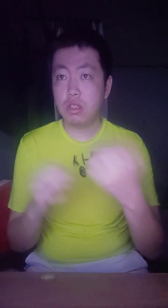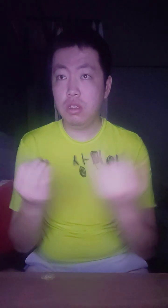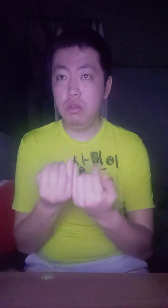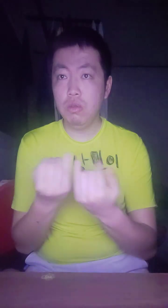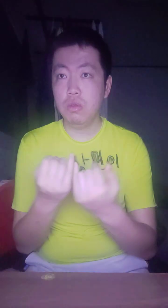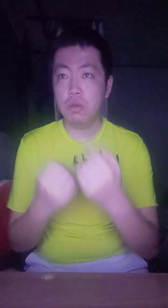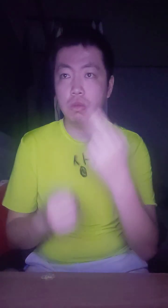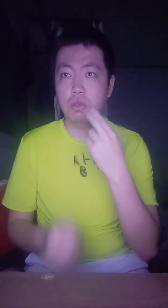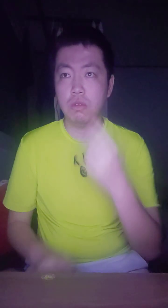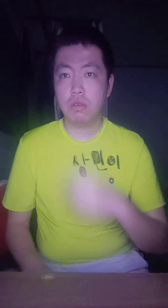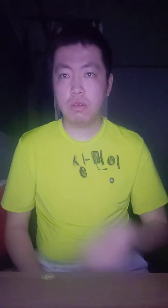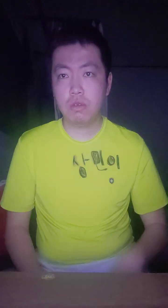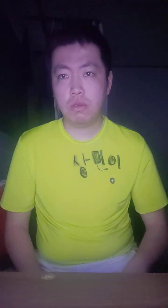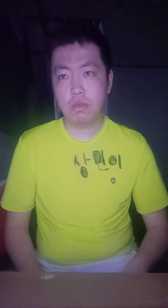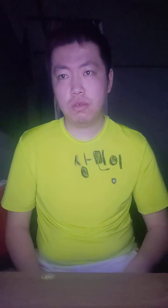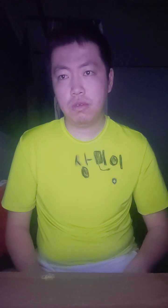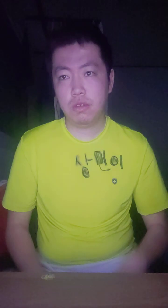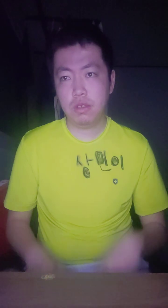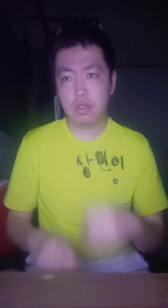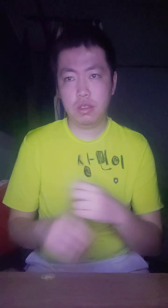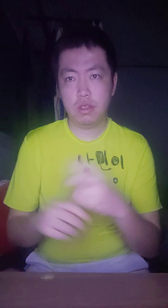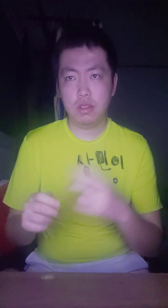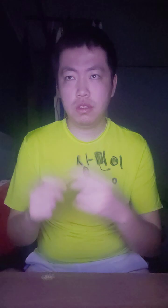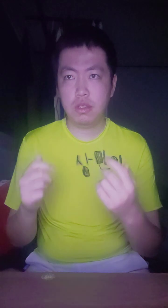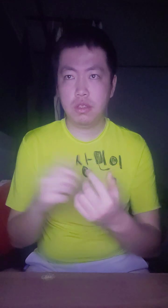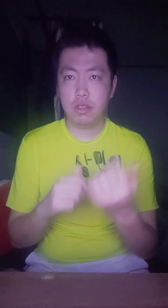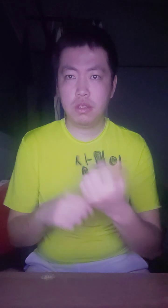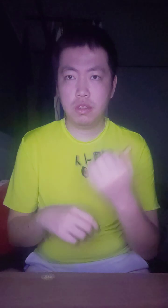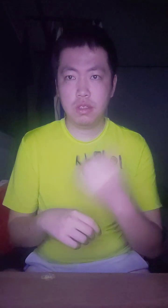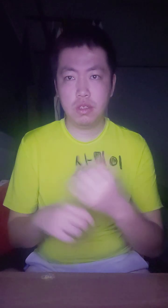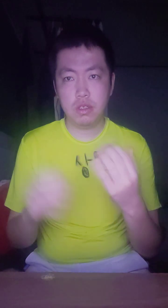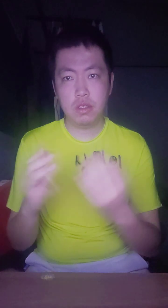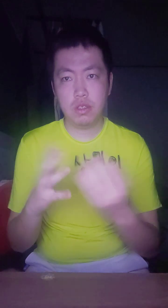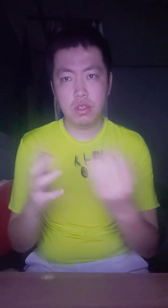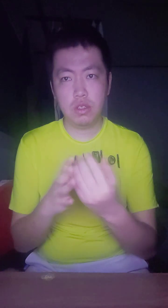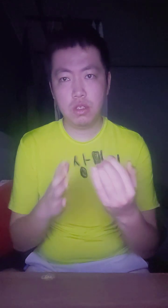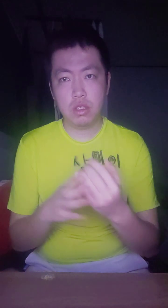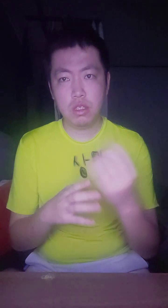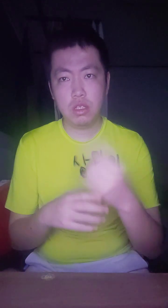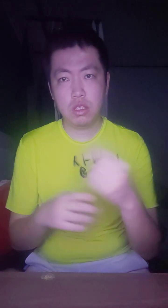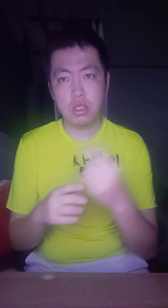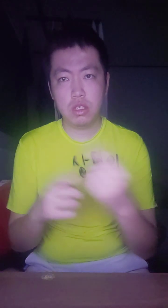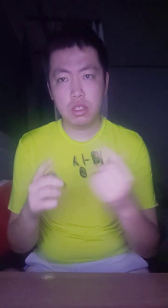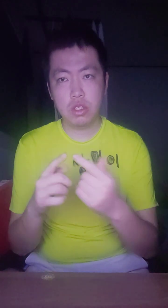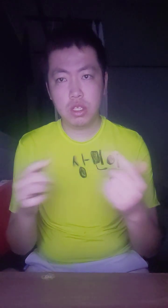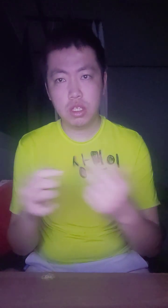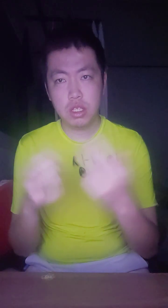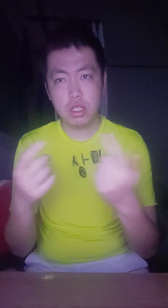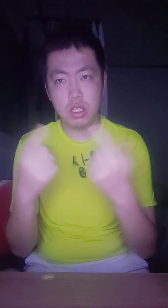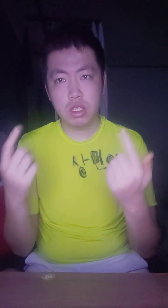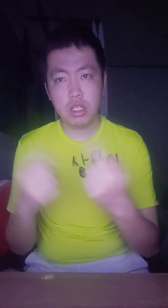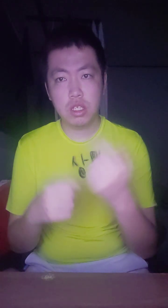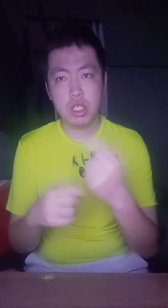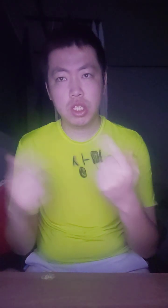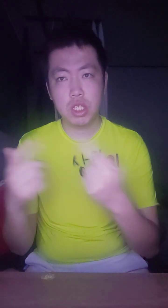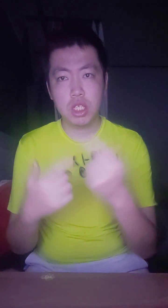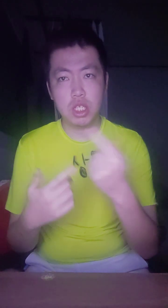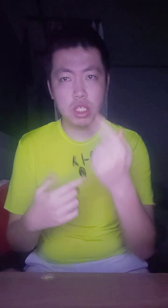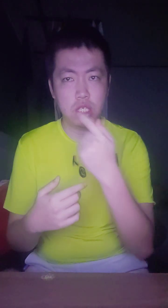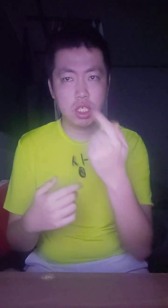있거든요. 문제 A양이 쓰러진 시간대는 오수 처리장 탱크에 공기를 불어넣는 공기 공급 장치가